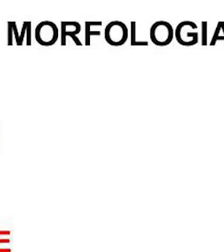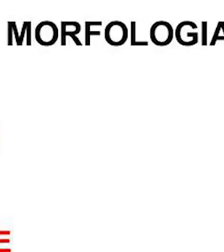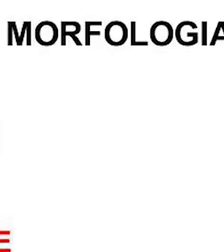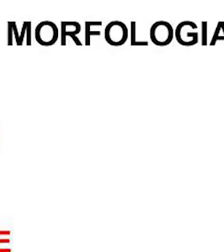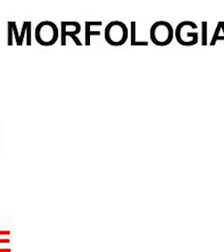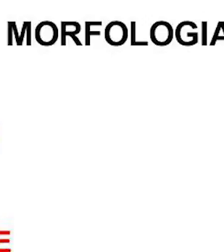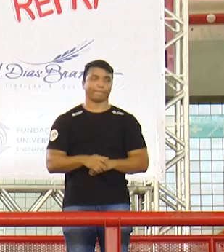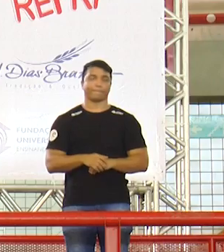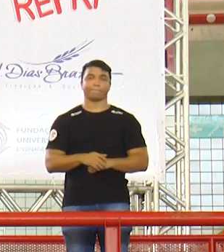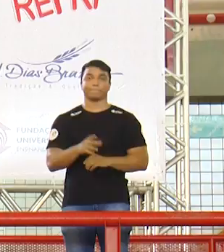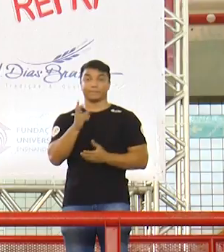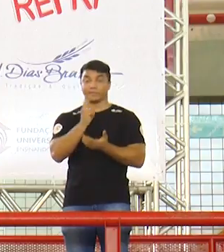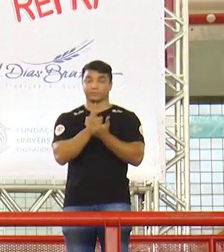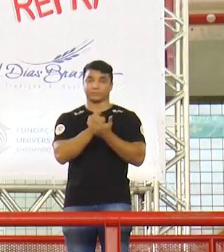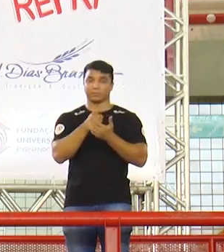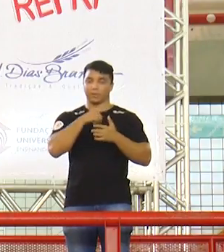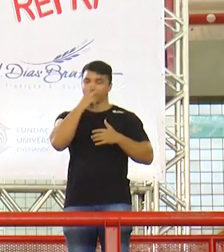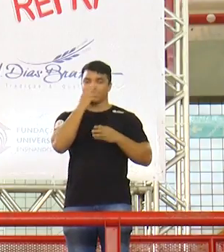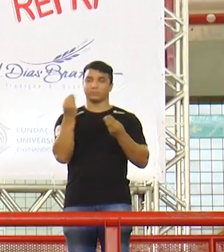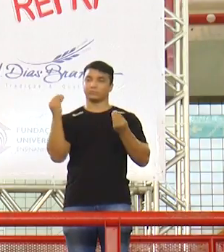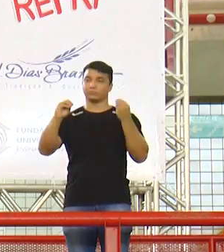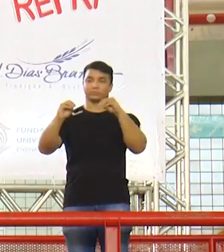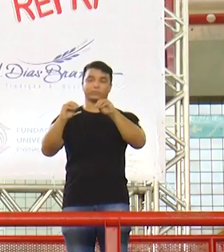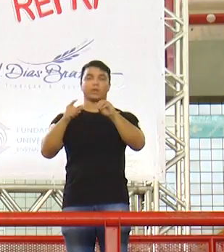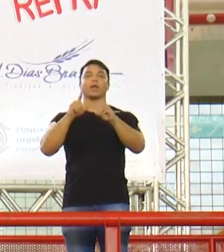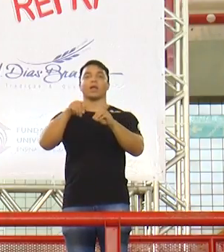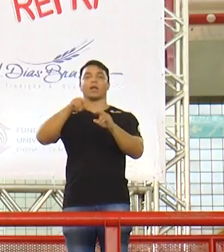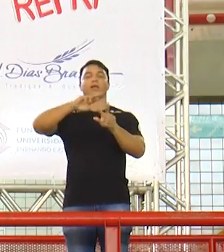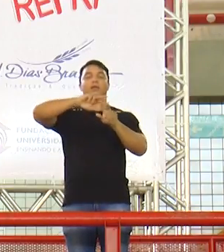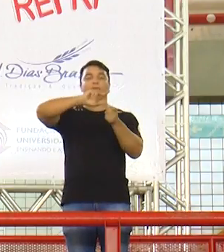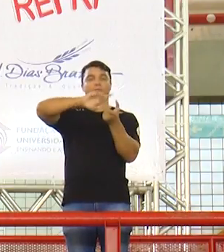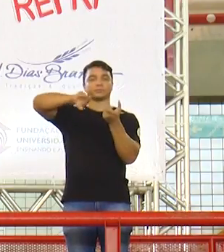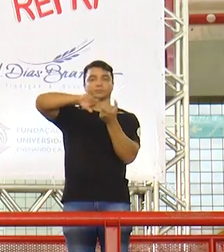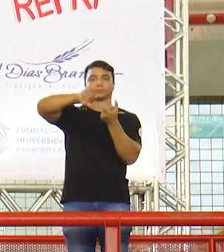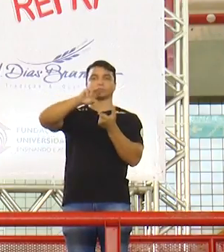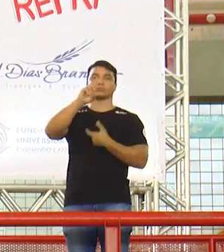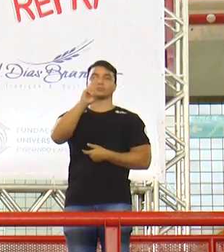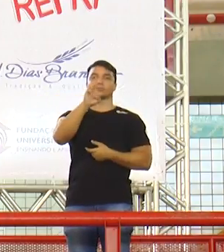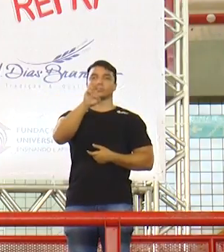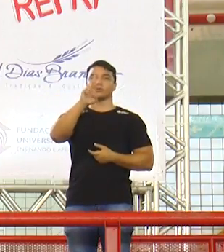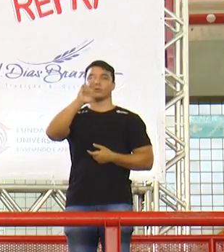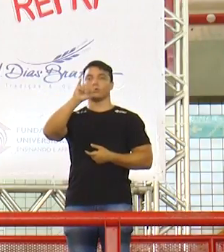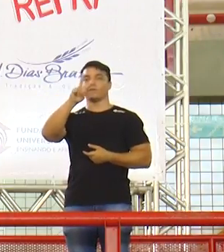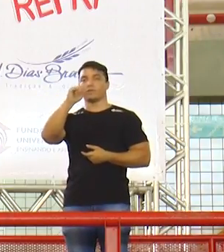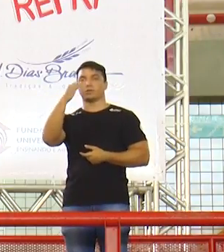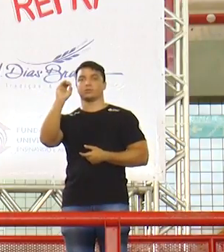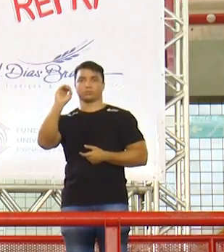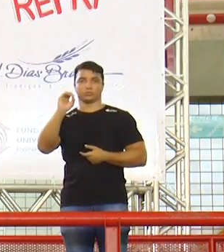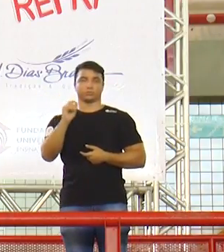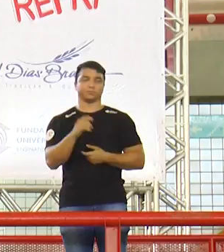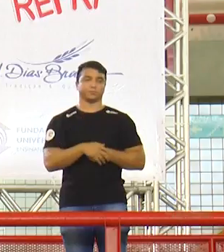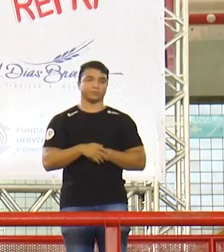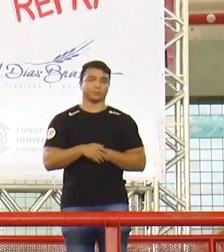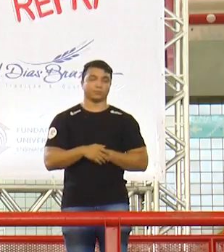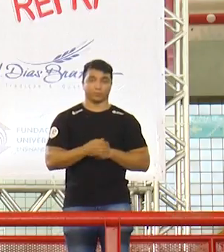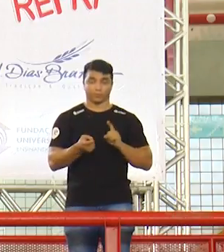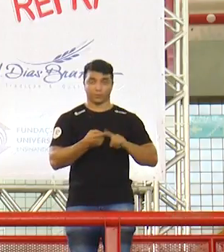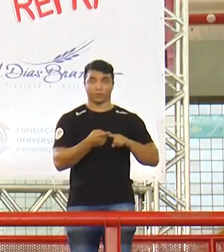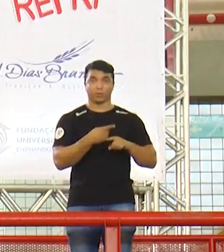sufixo. Toda vez que houver esse movimento, você tem uma palavra derivada. Palavra formada por derivação. E